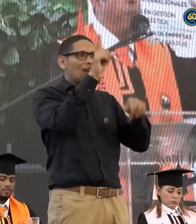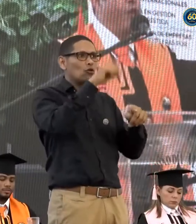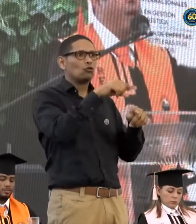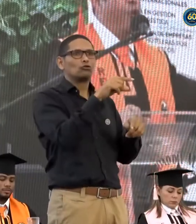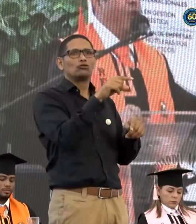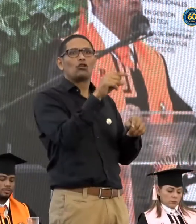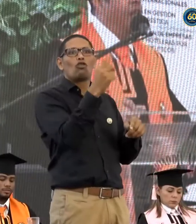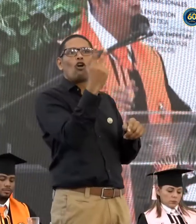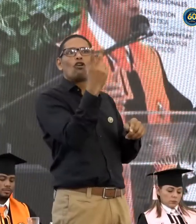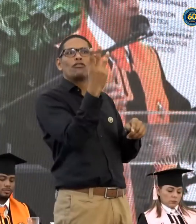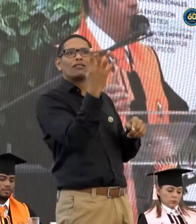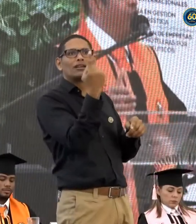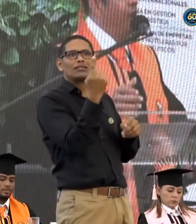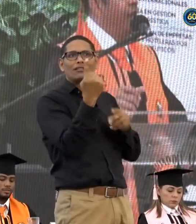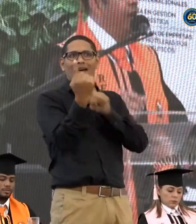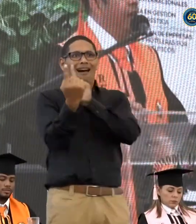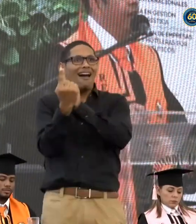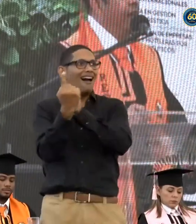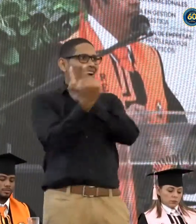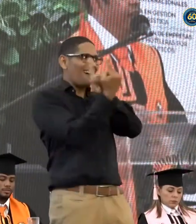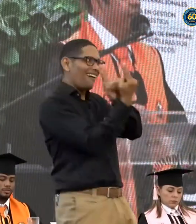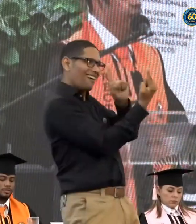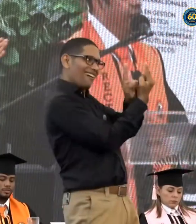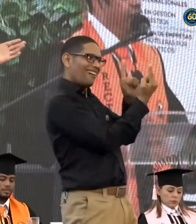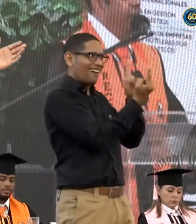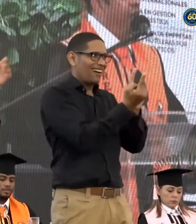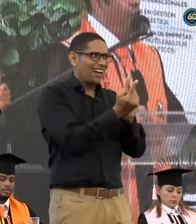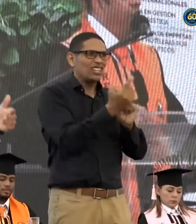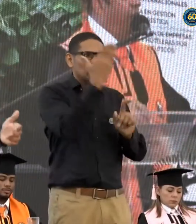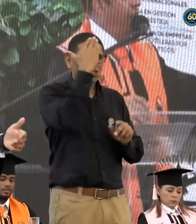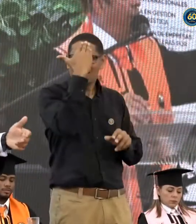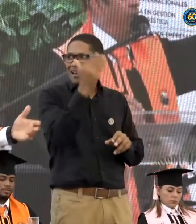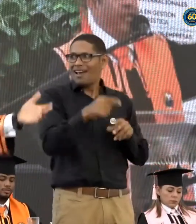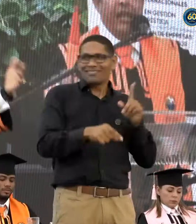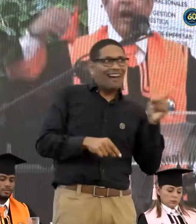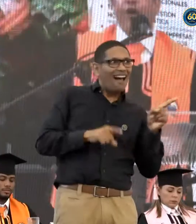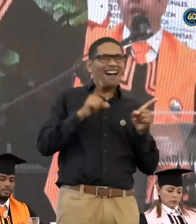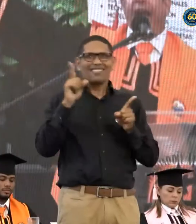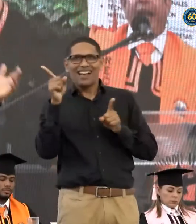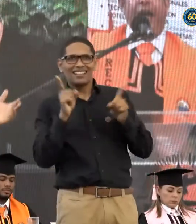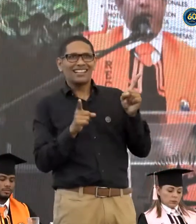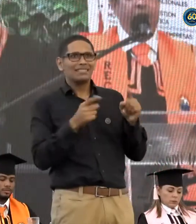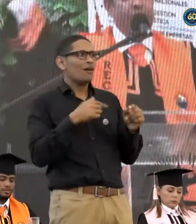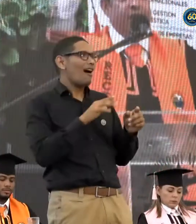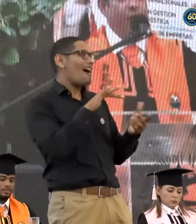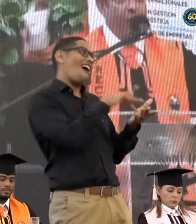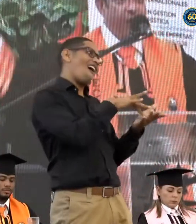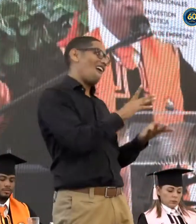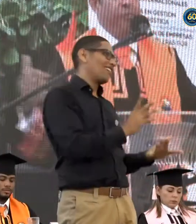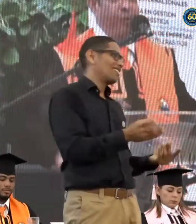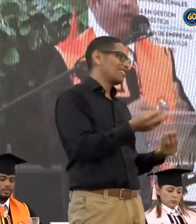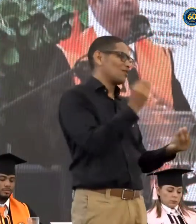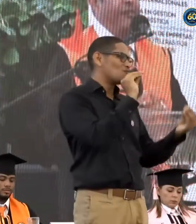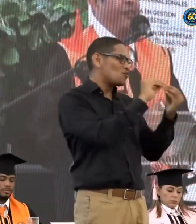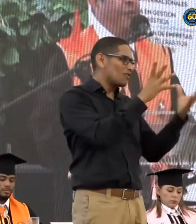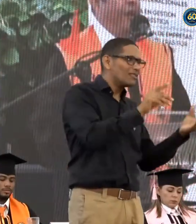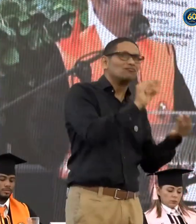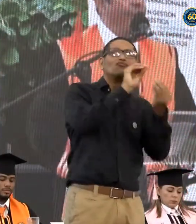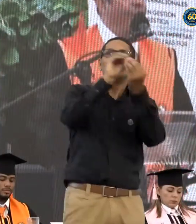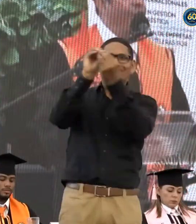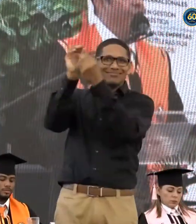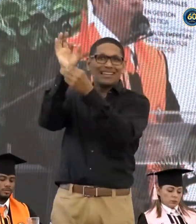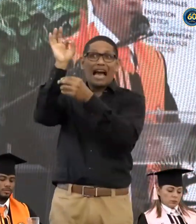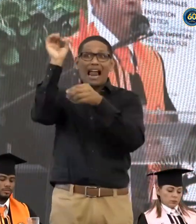inclusive en simultánea que sé que Inclusive tienen amores de este lado y de aquel lado y que donde se encuentran pues puede terminar en un conflicto